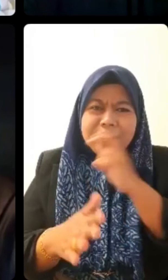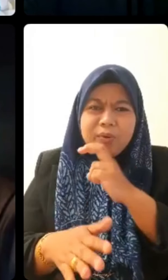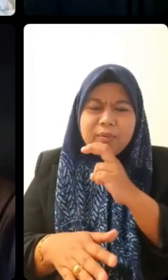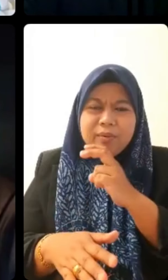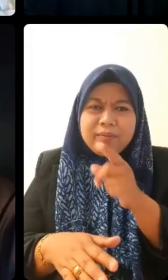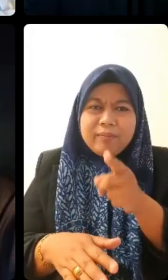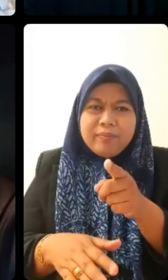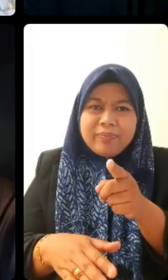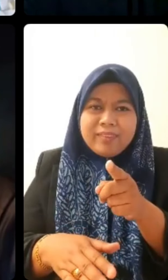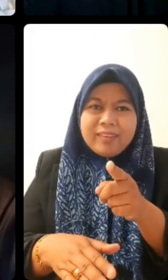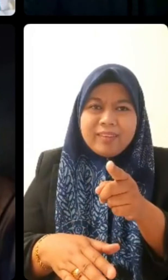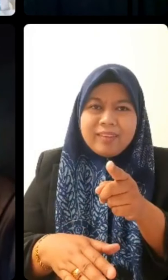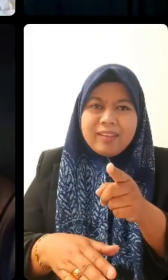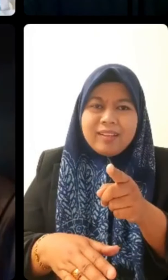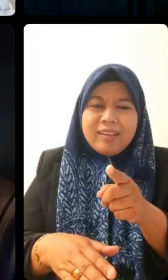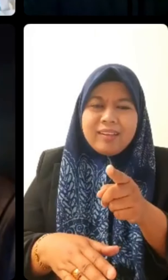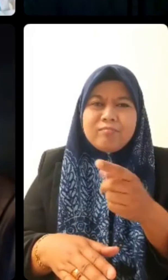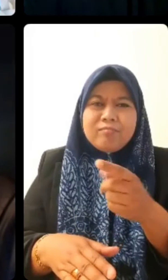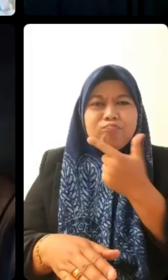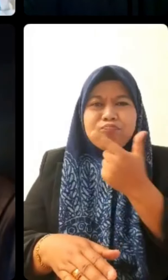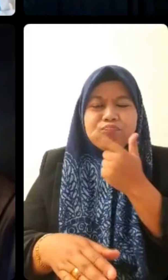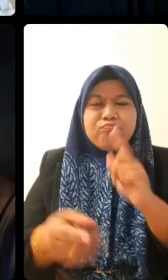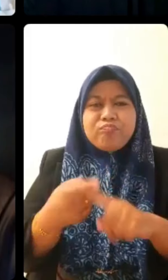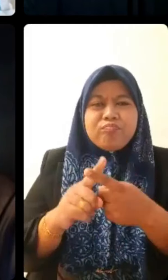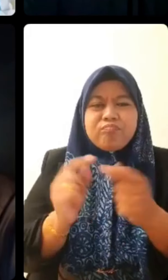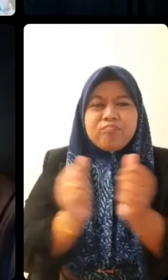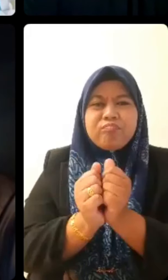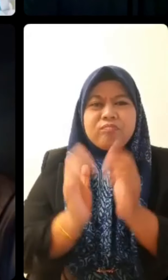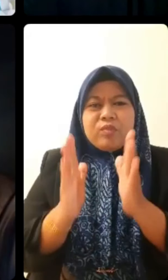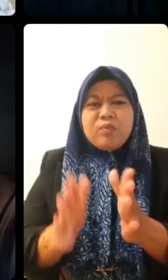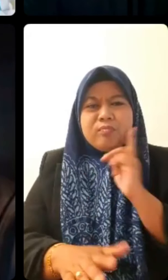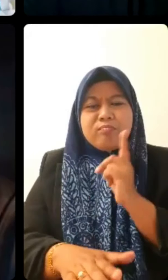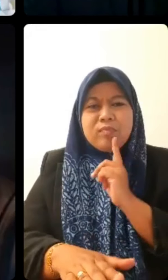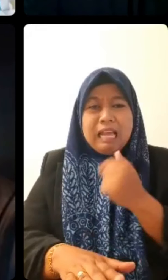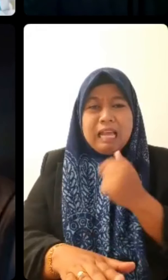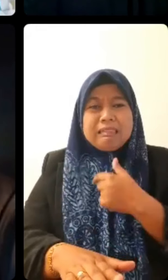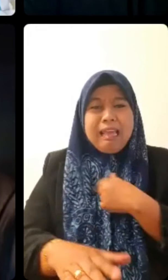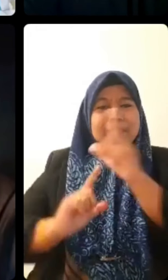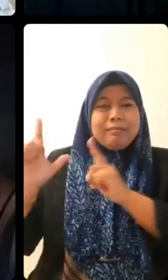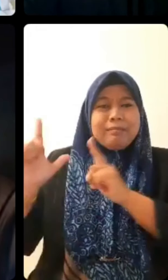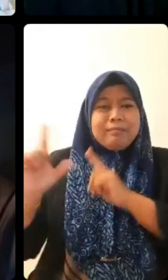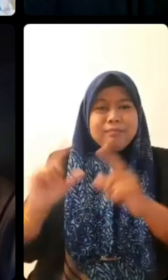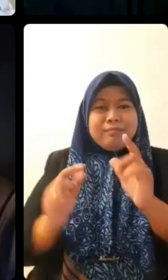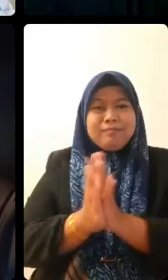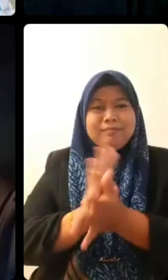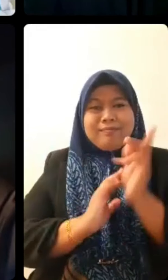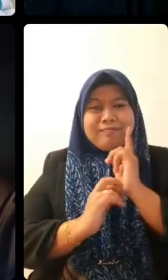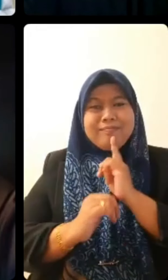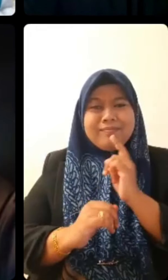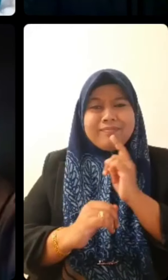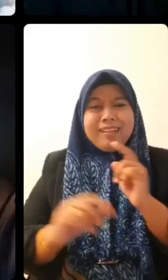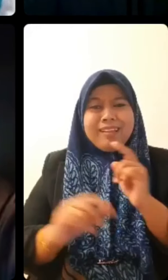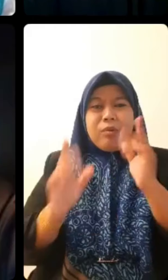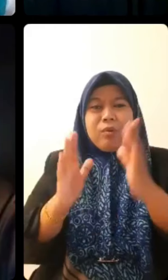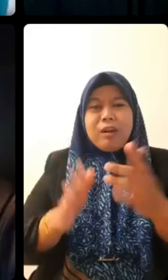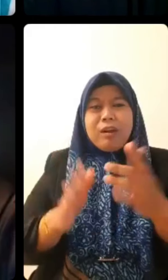sedihnya. Macam ni rasanya jadi orang pekak. Dia suruh orang lain. Orang lain tu pula, dia tolak lagi orang lain. Sampailah orang yang